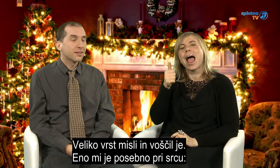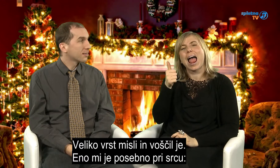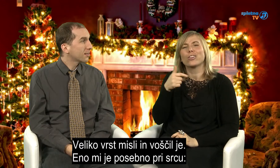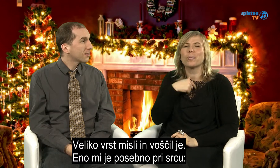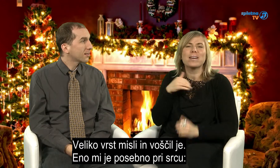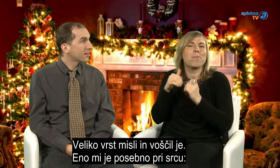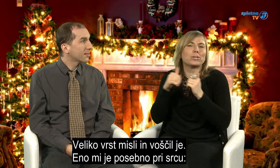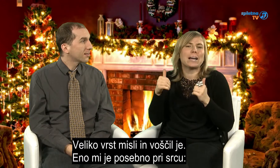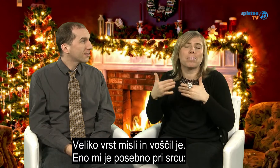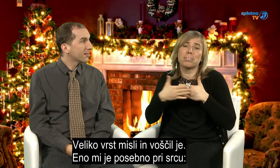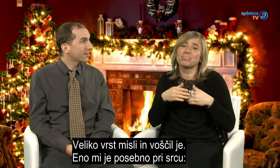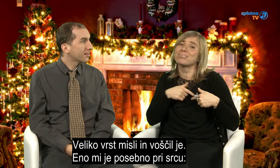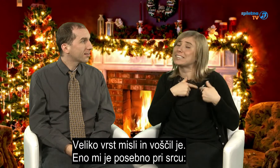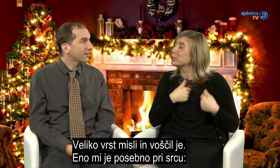Eno mi je posebno pri srcu.